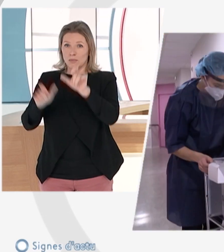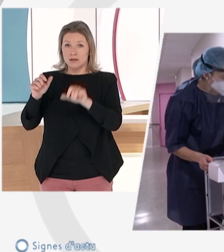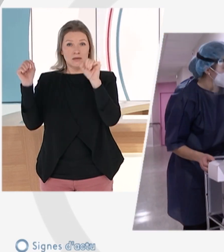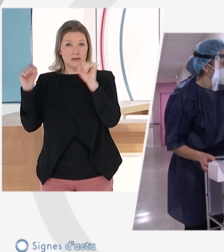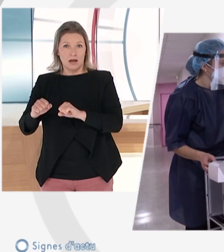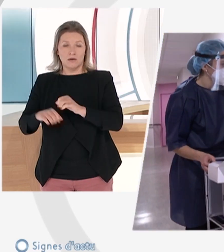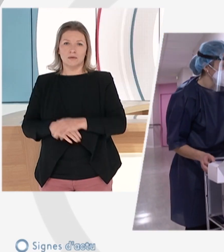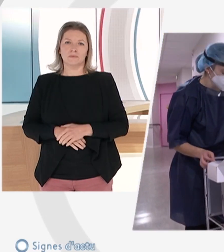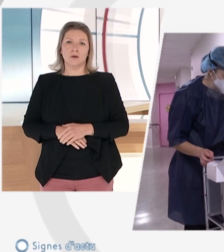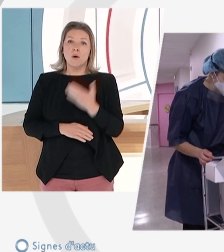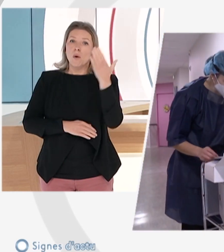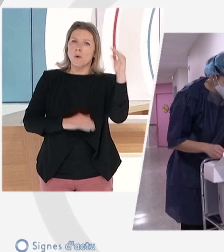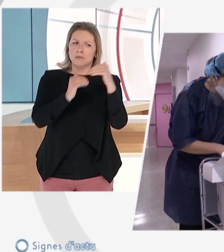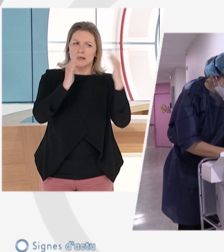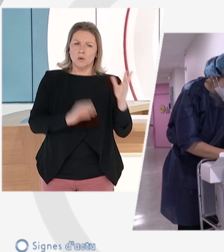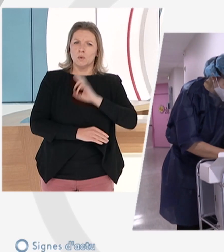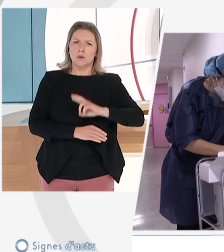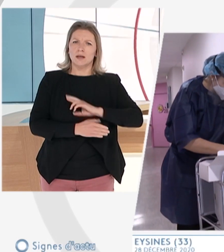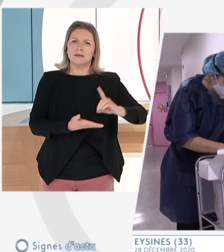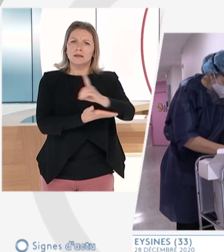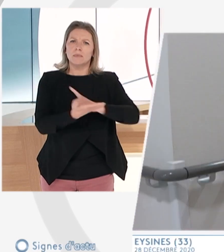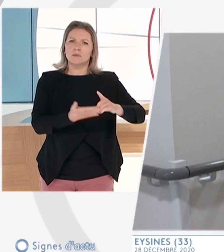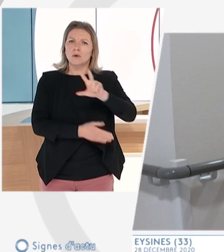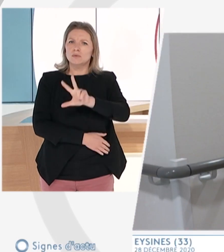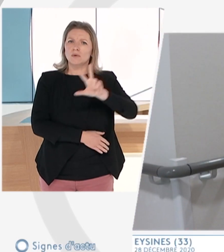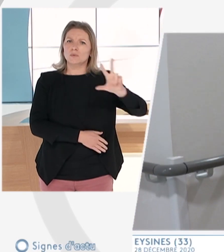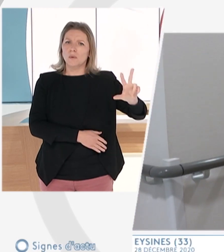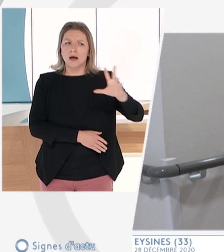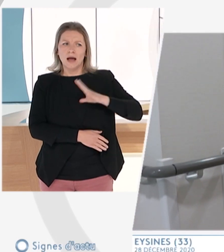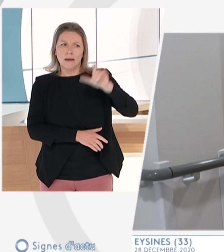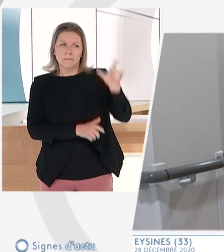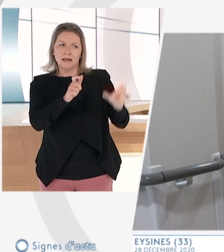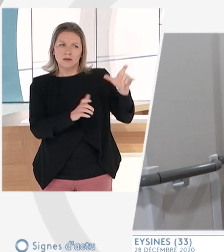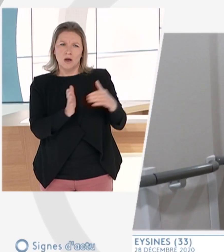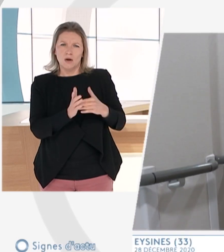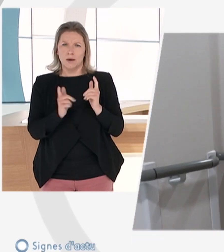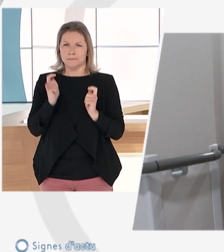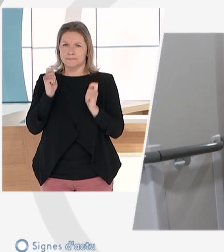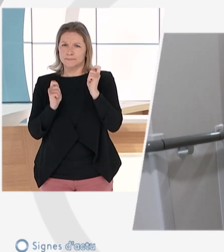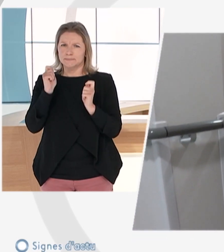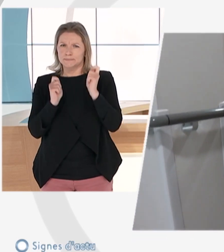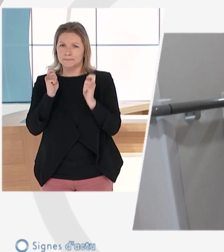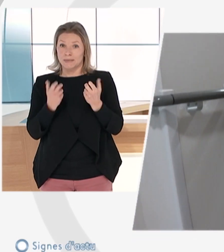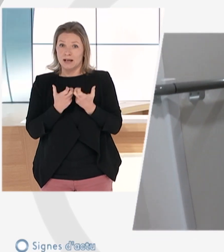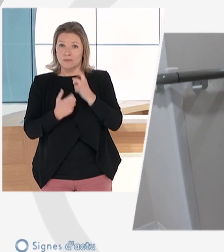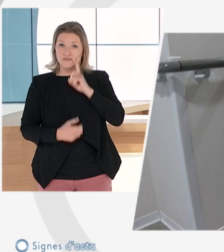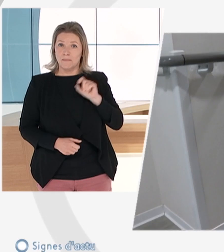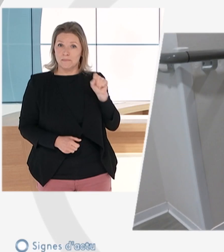accord. Mais dans cette autre résidence en Gironde, certains restent encore réservés, comme cette